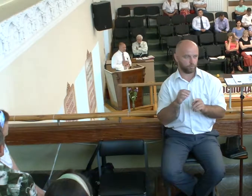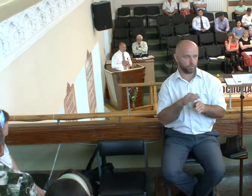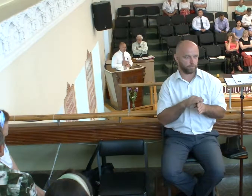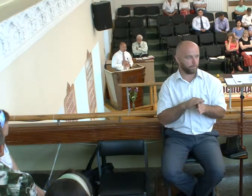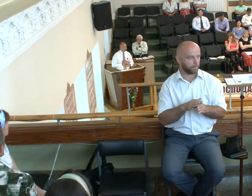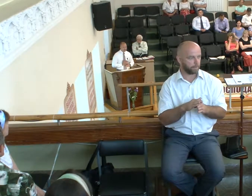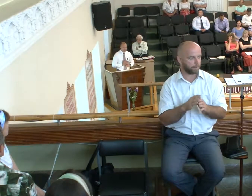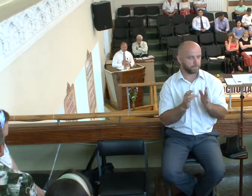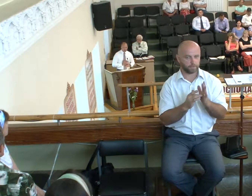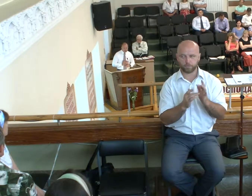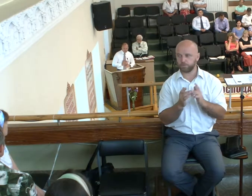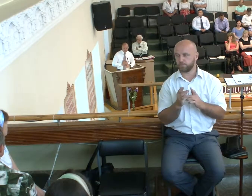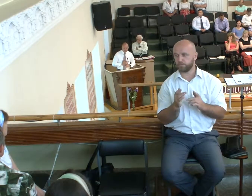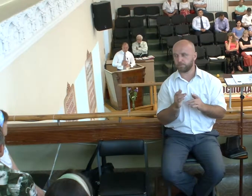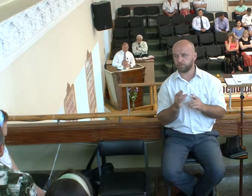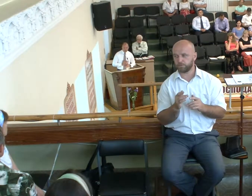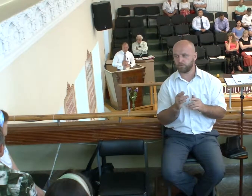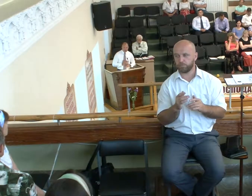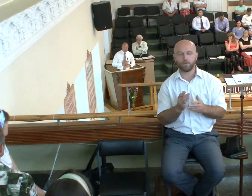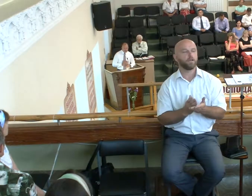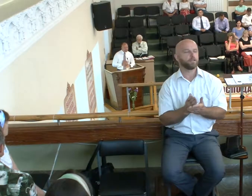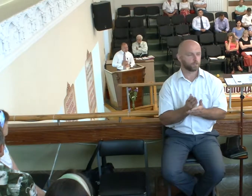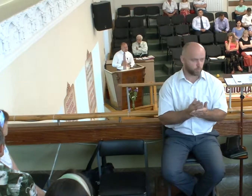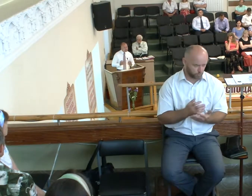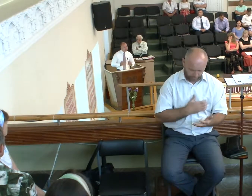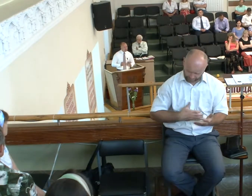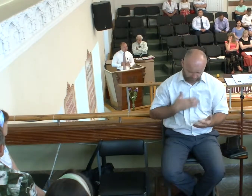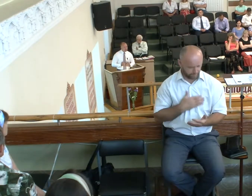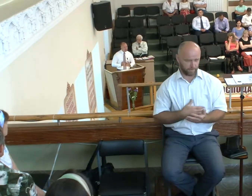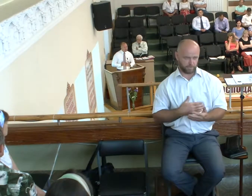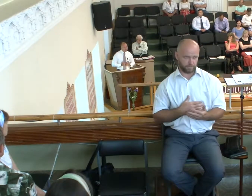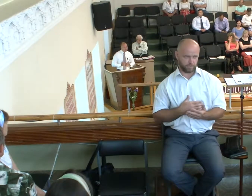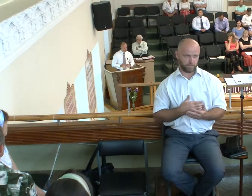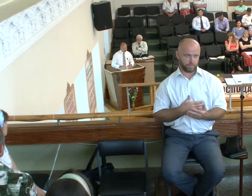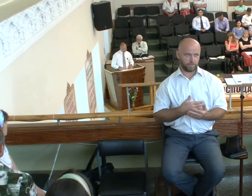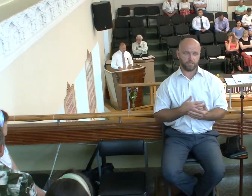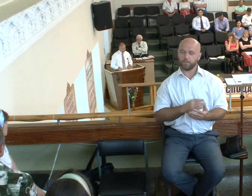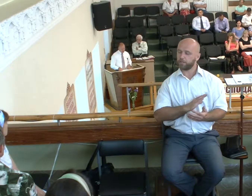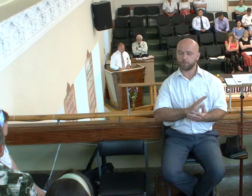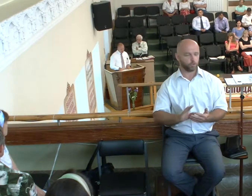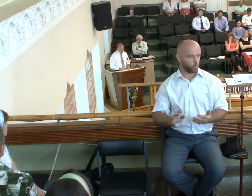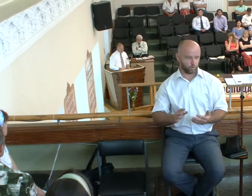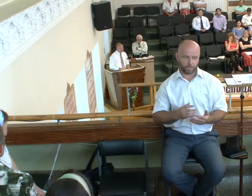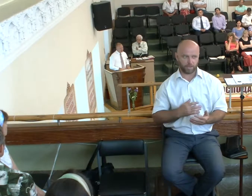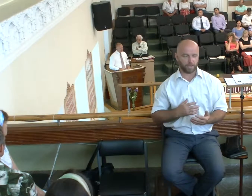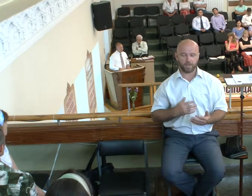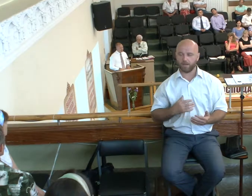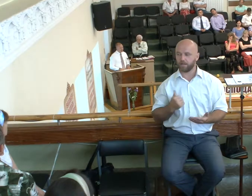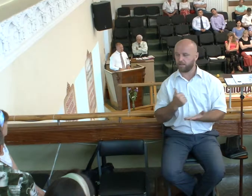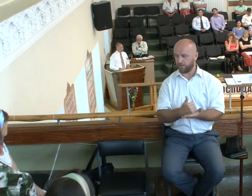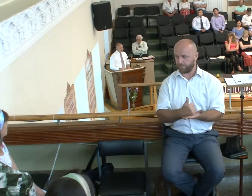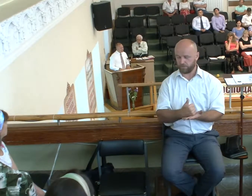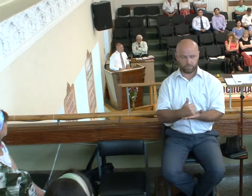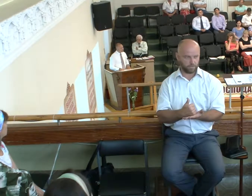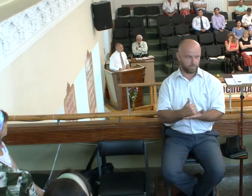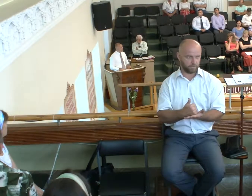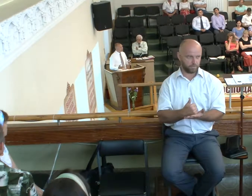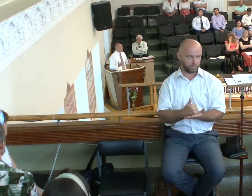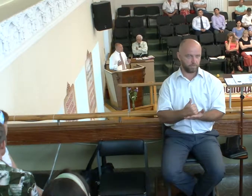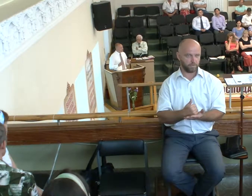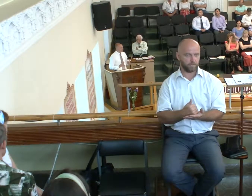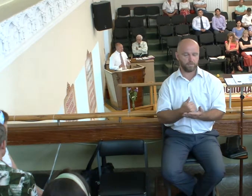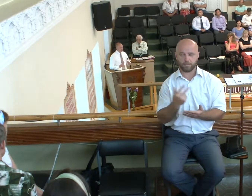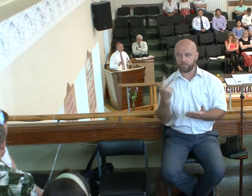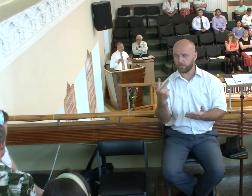важно и ценно. Но Ему невозможно служить, если ты им не наполнен. И пункт номер три.